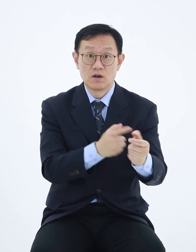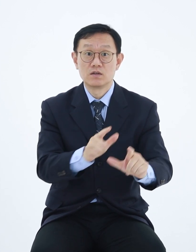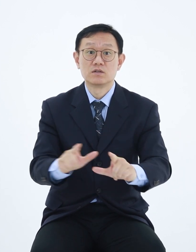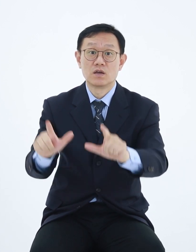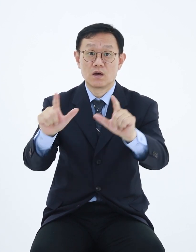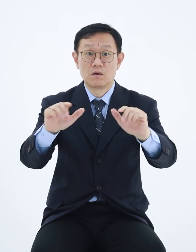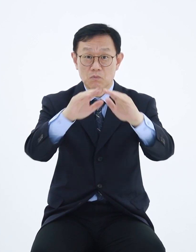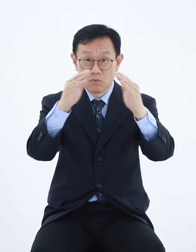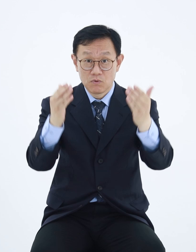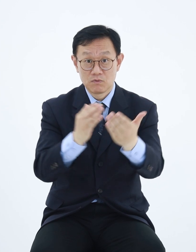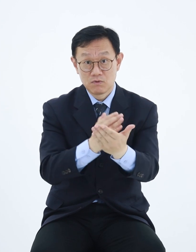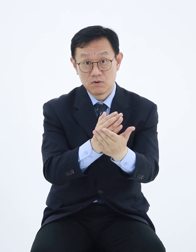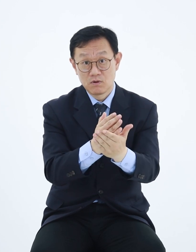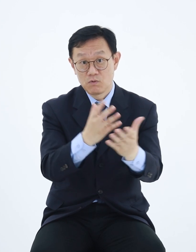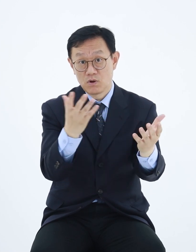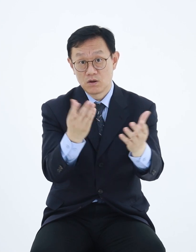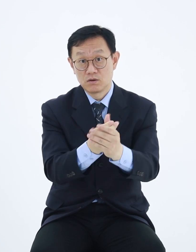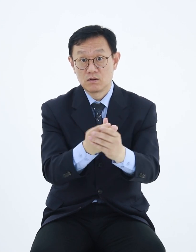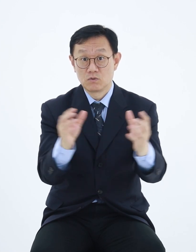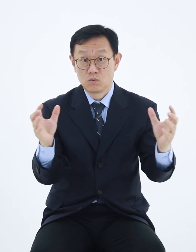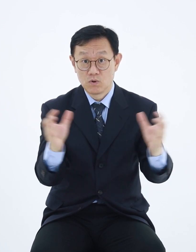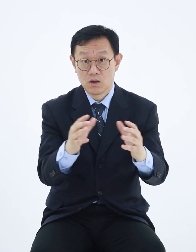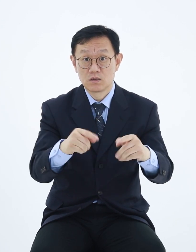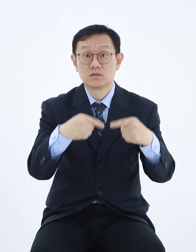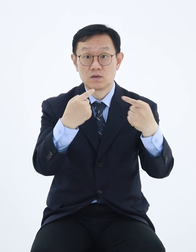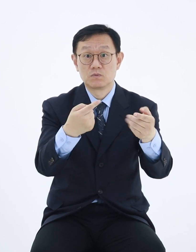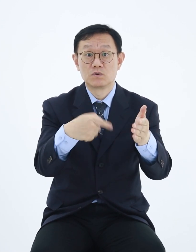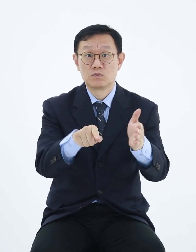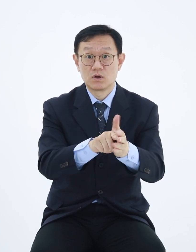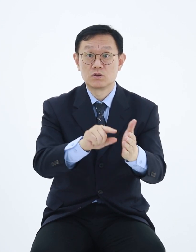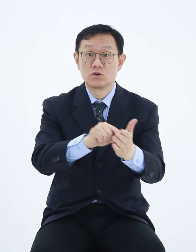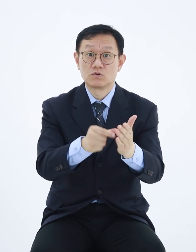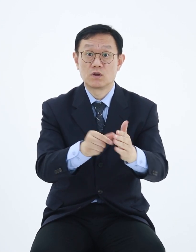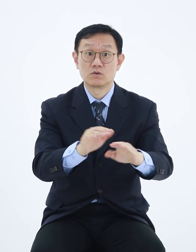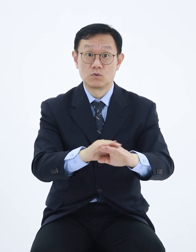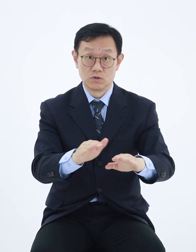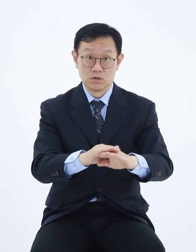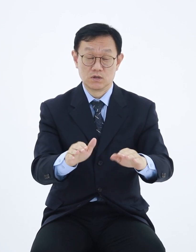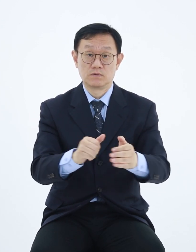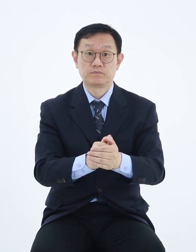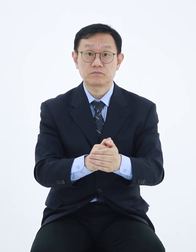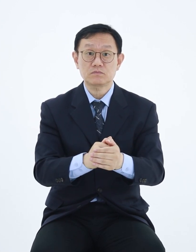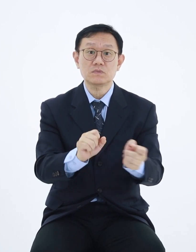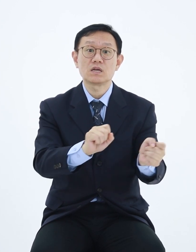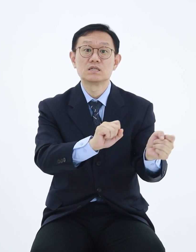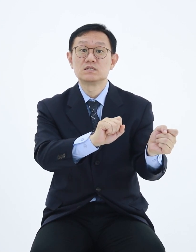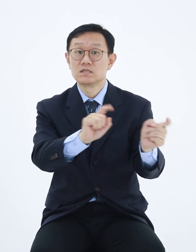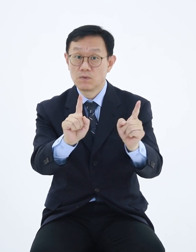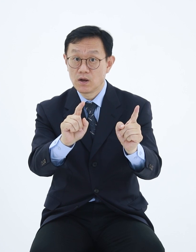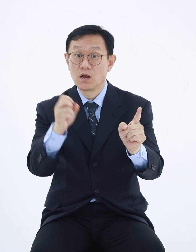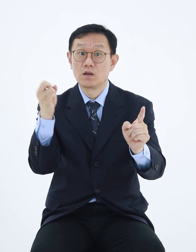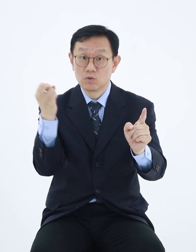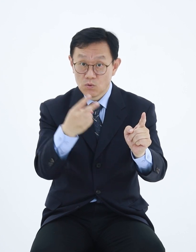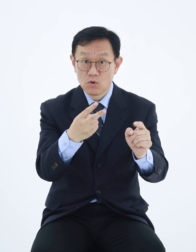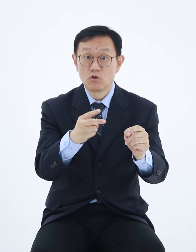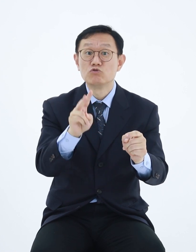모든 면에서 완전한 통합과 참여를 하기 위한 적절한 조치로서 재활 개념과 함께 유엔 장애인